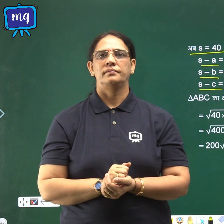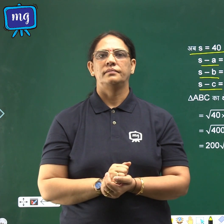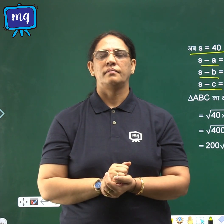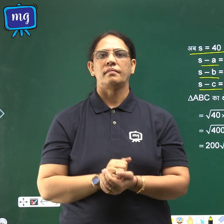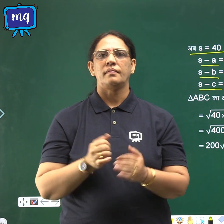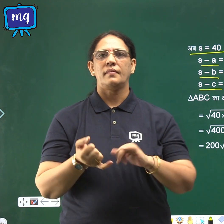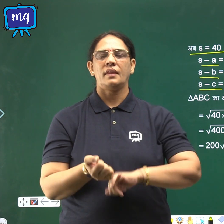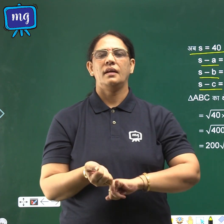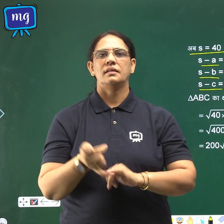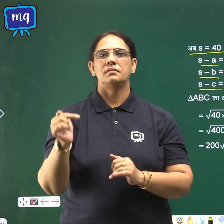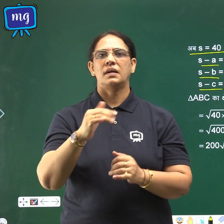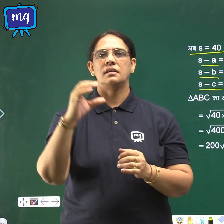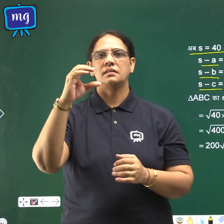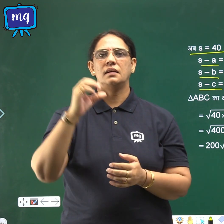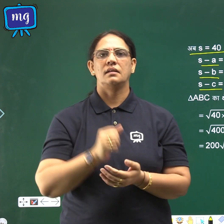S माइनस C